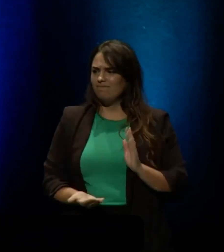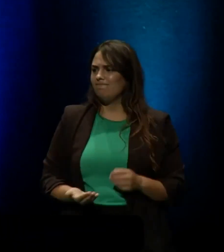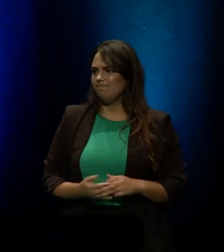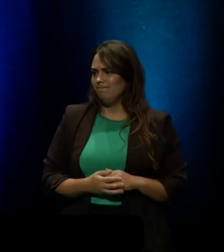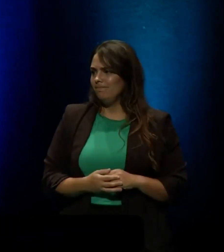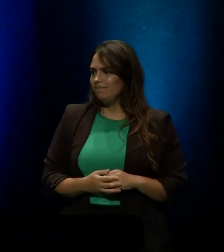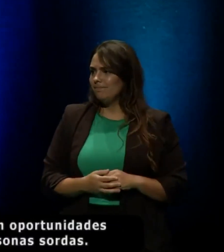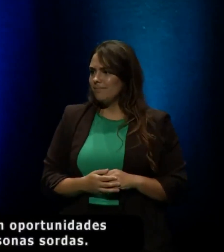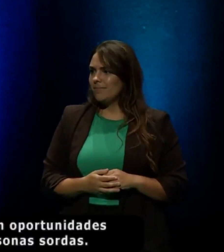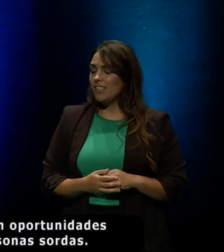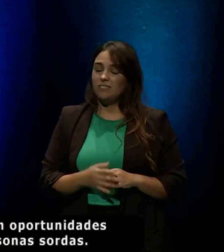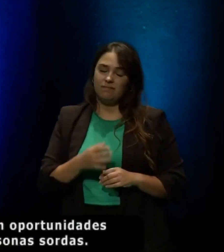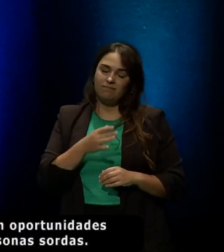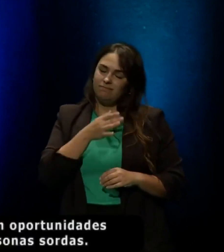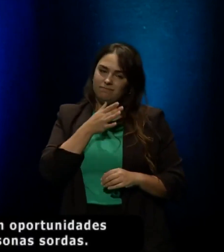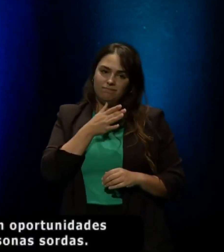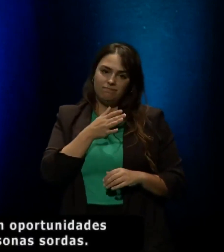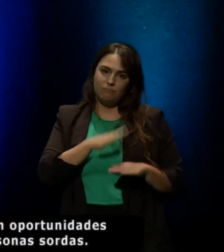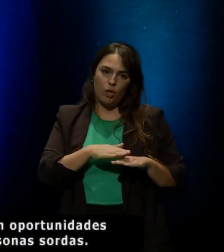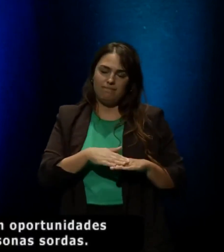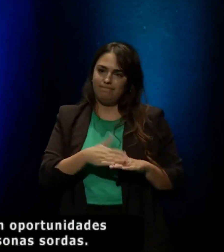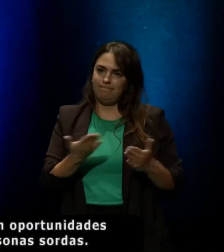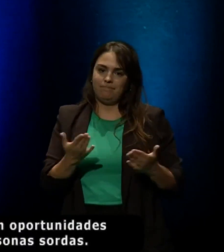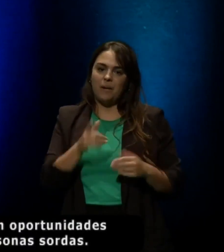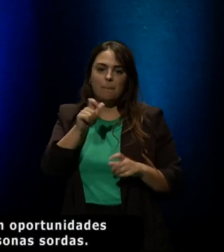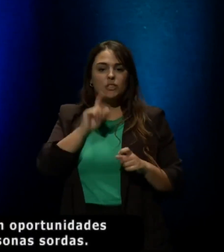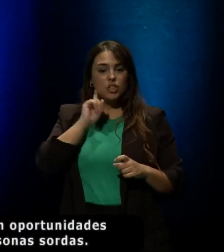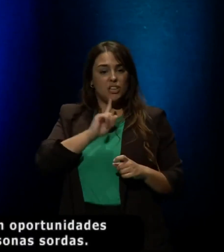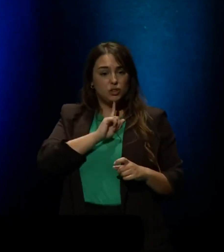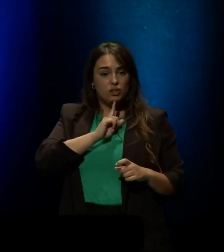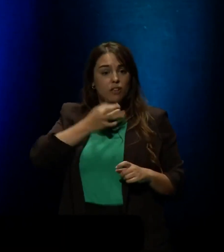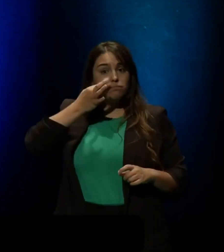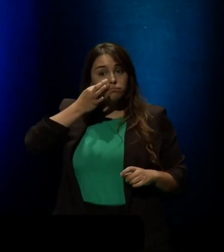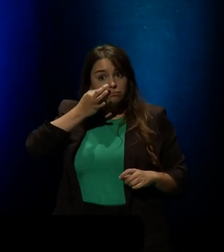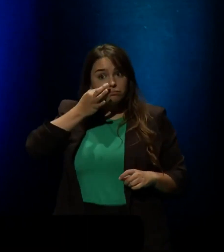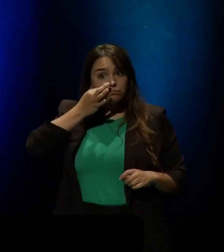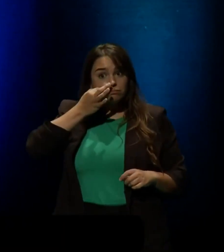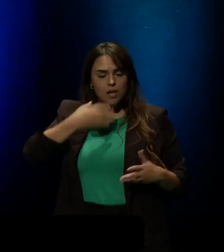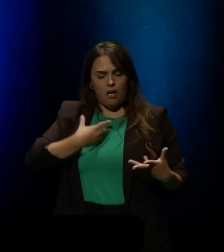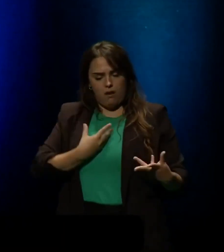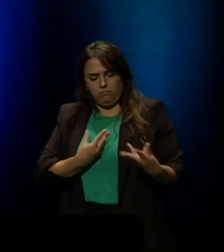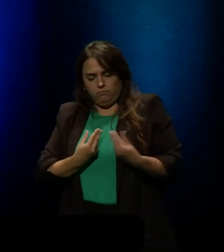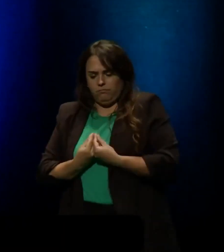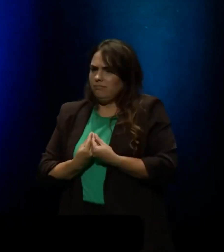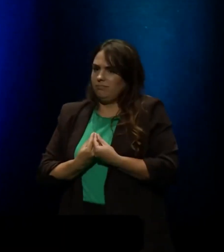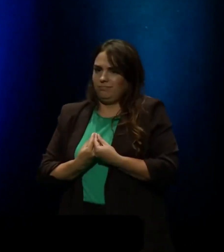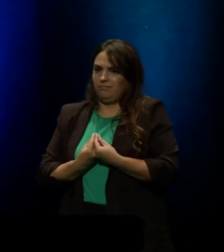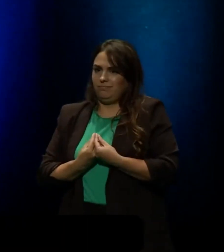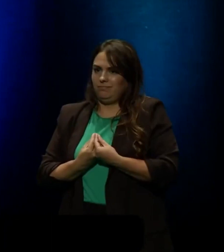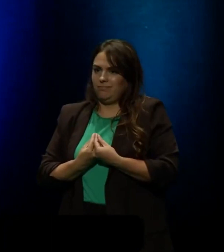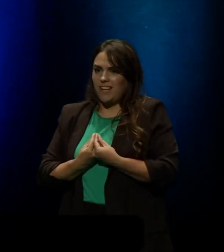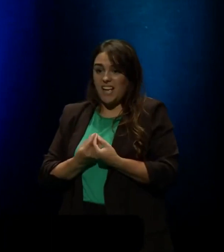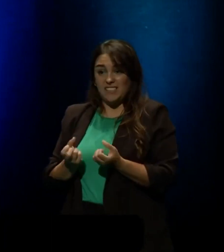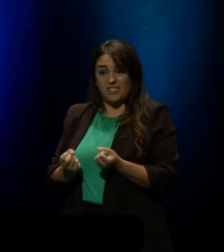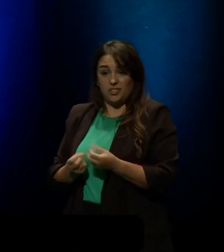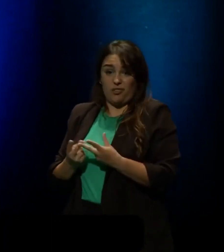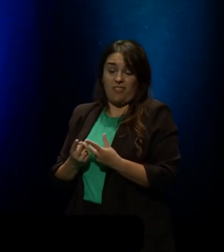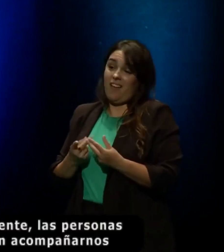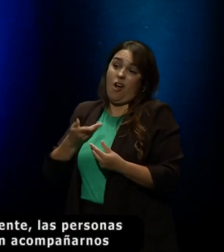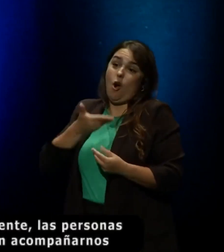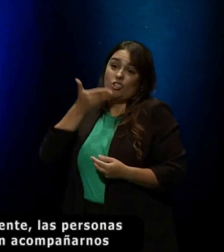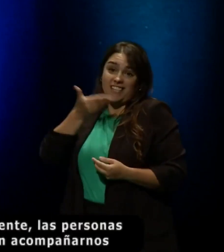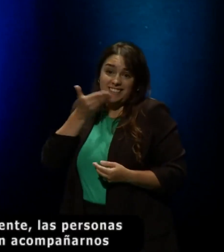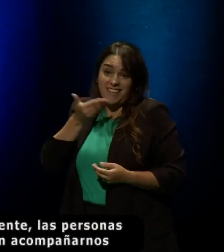Porque realmente las personas sordas deben acompañarnos a las demás personas, a las orales, a